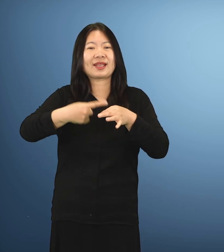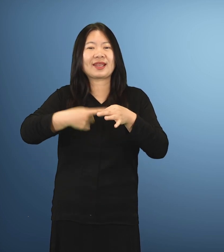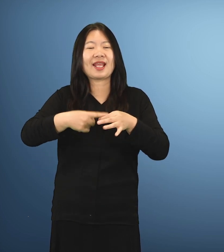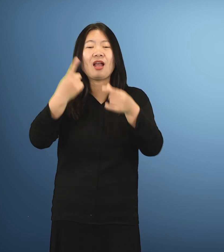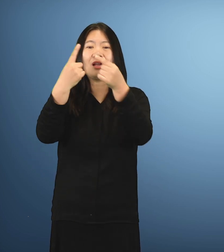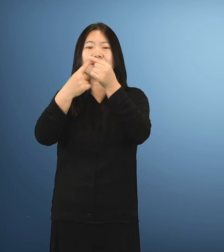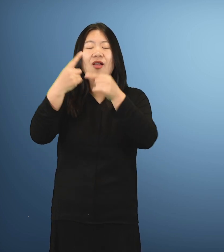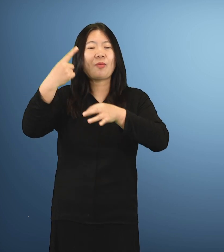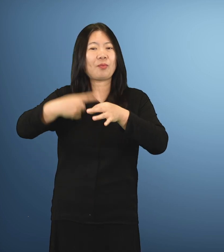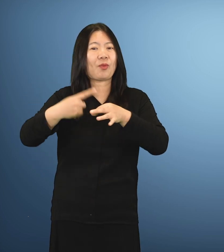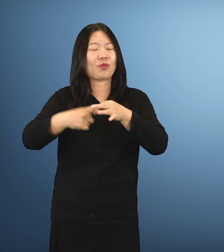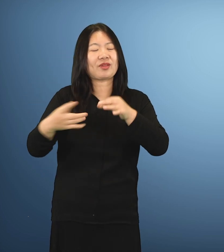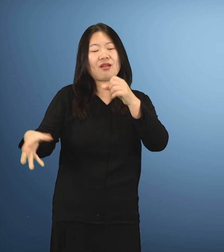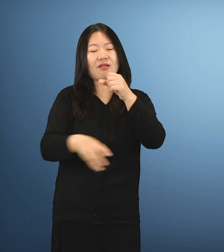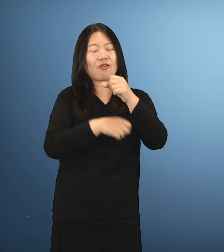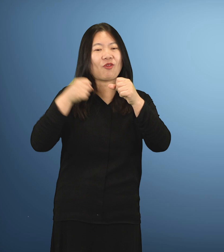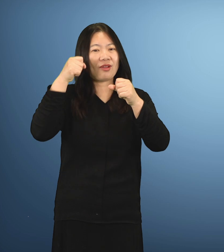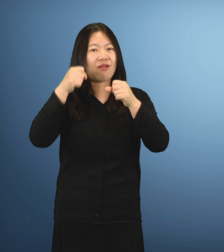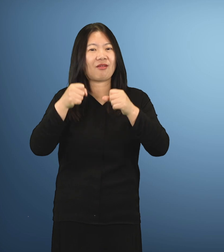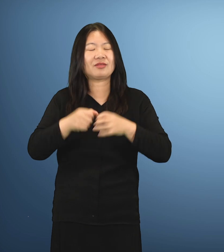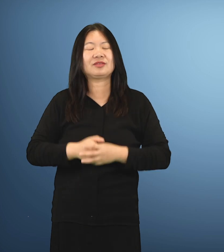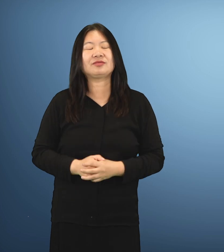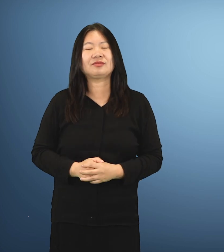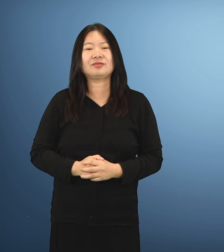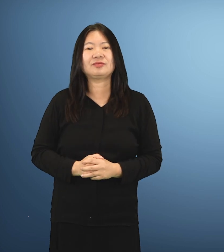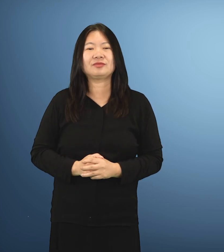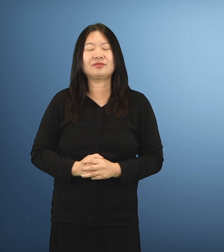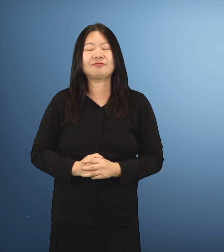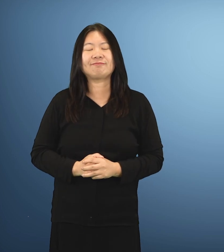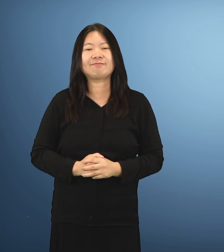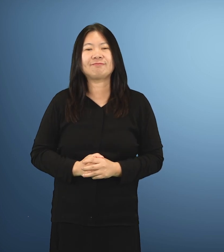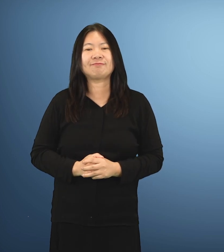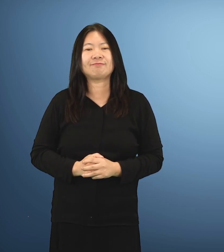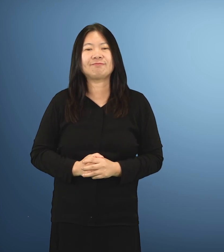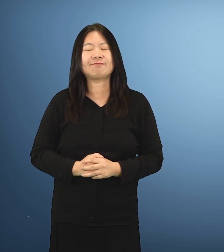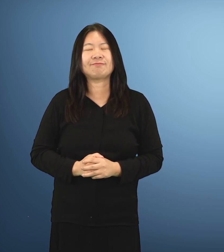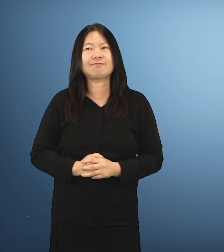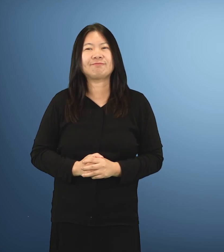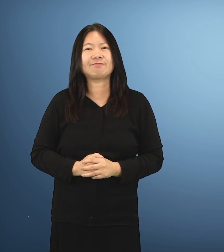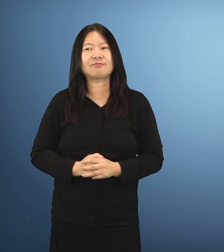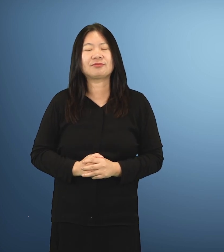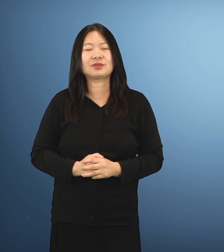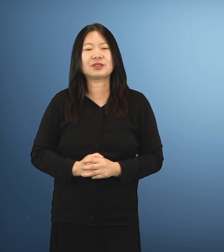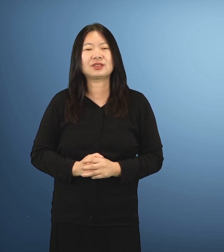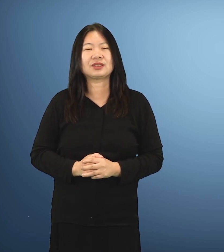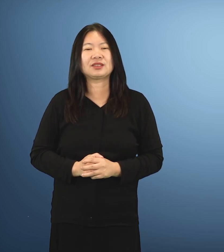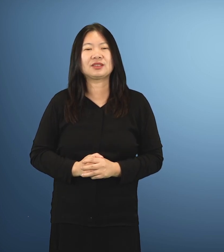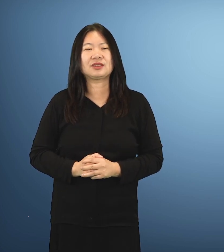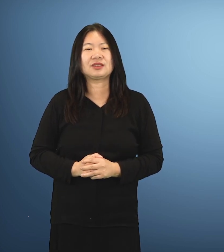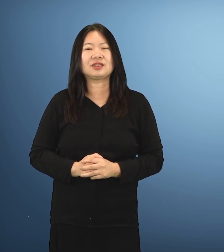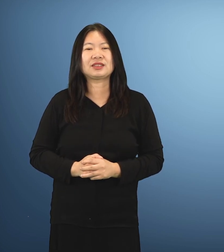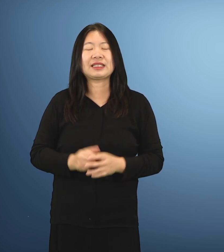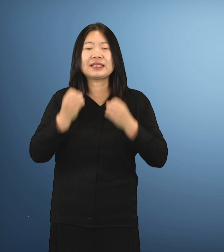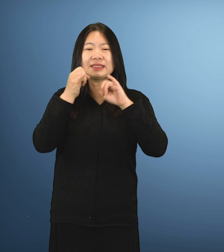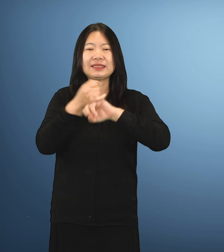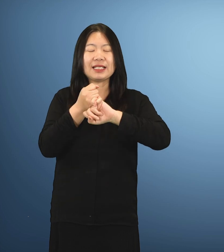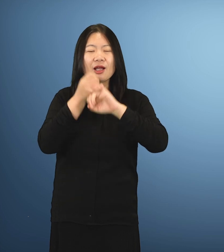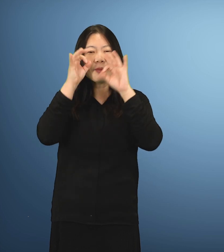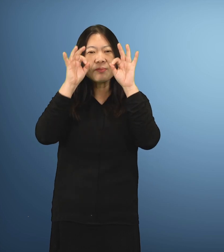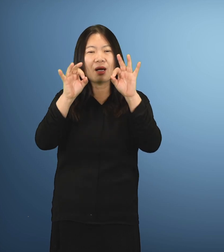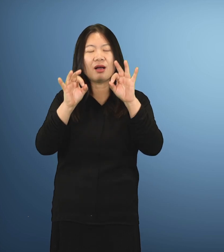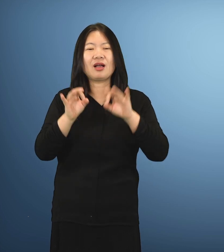첫 보리를 거두는 절기예요. 맥추절이죠. 그래서 이것은 신약으로